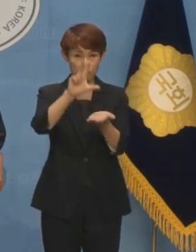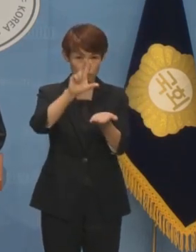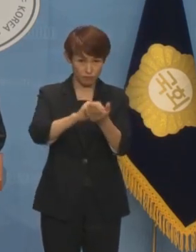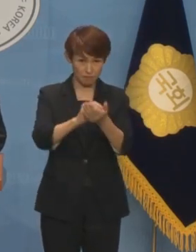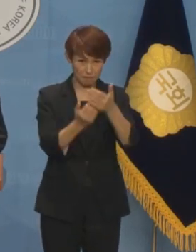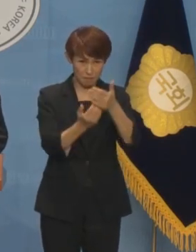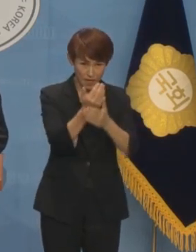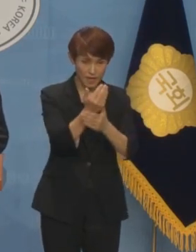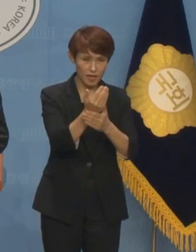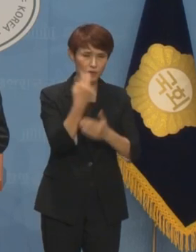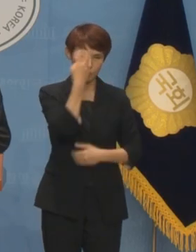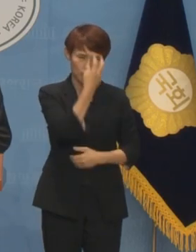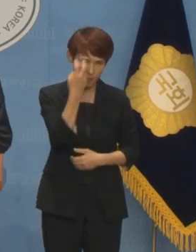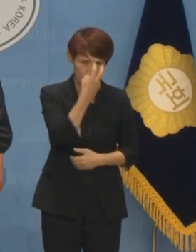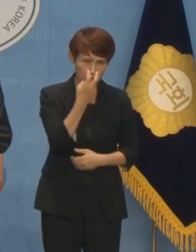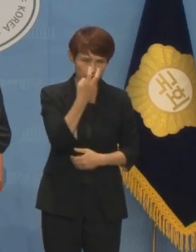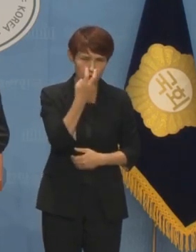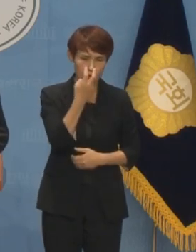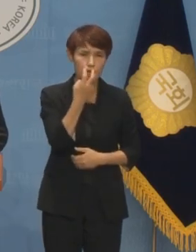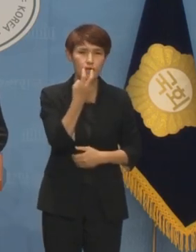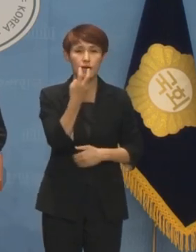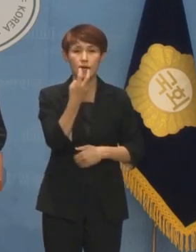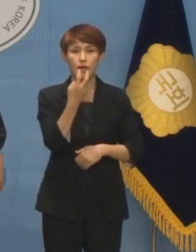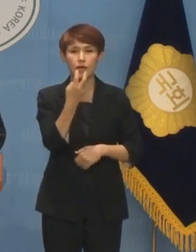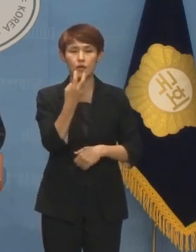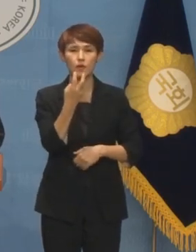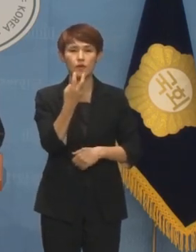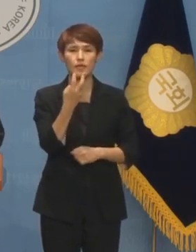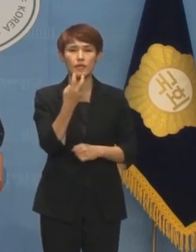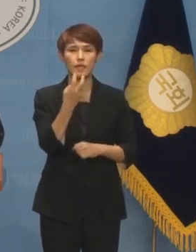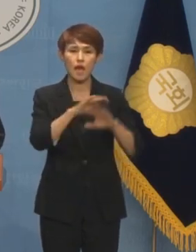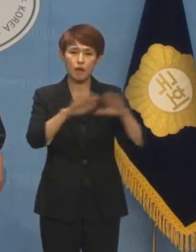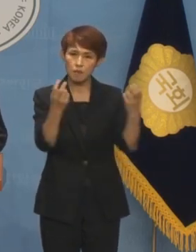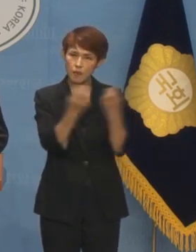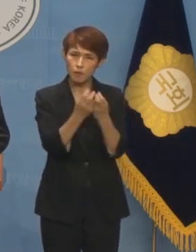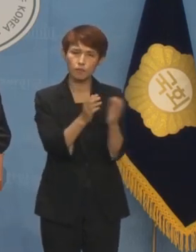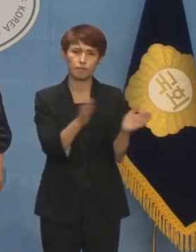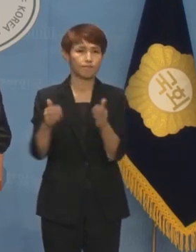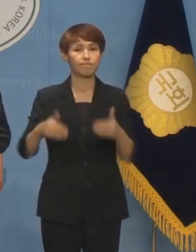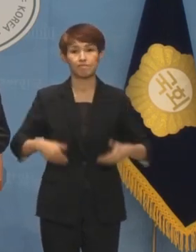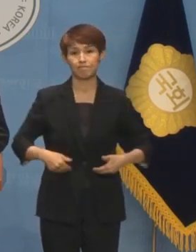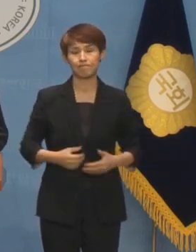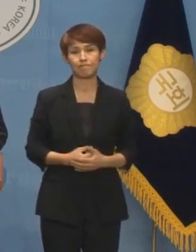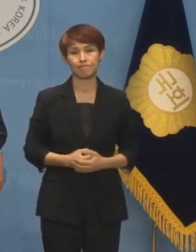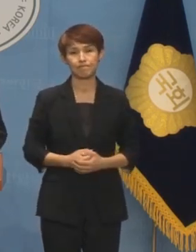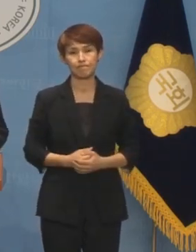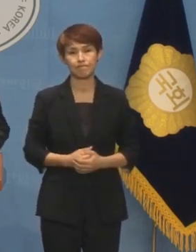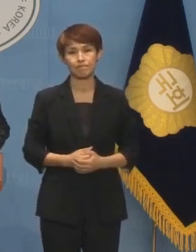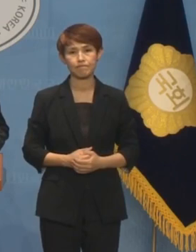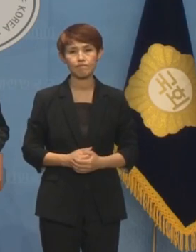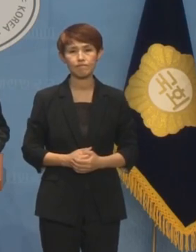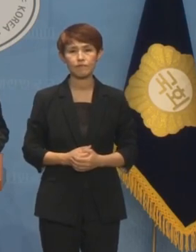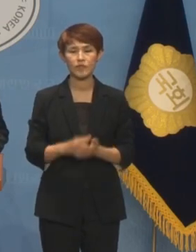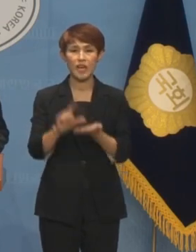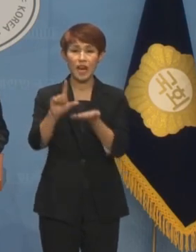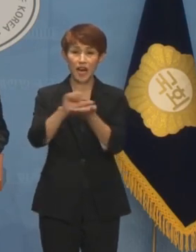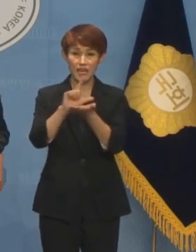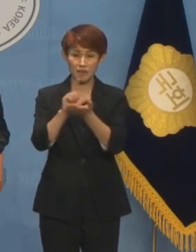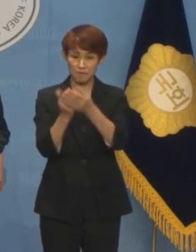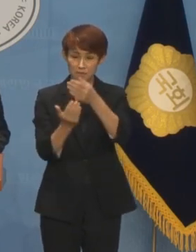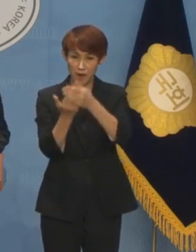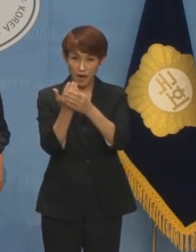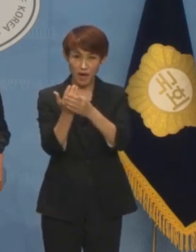조사하고 사안을 신중하게 검토하여 합리적인 대응 방안을 마련해야 합니다. 라인 야후